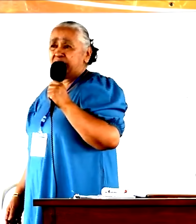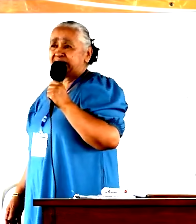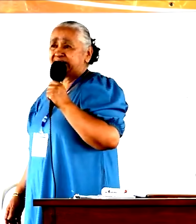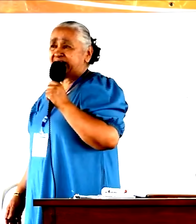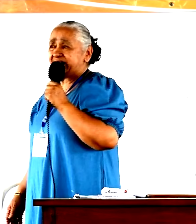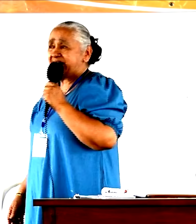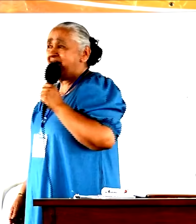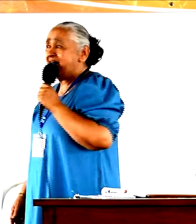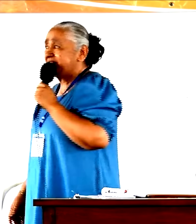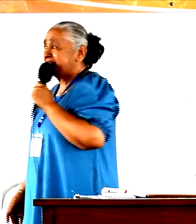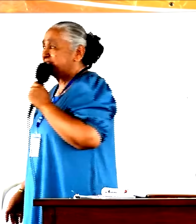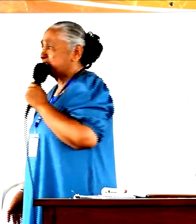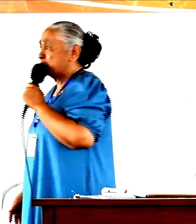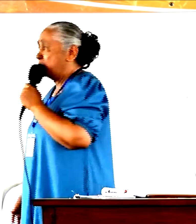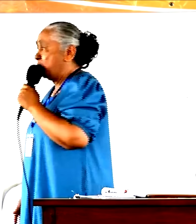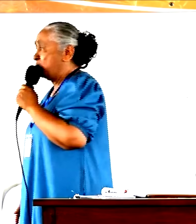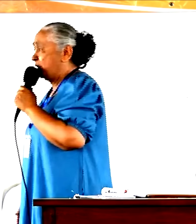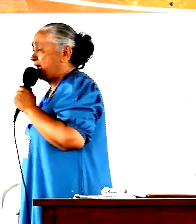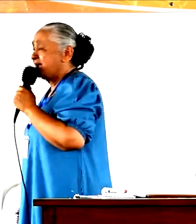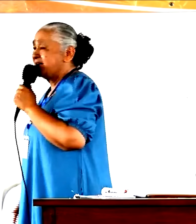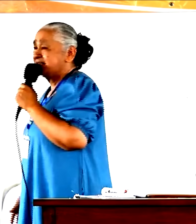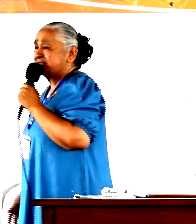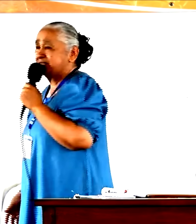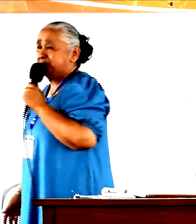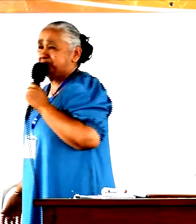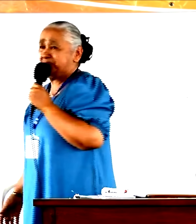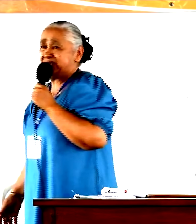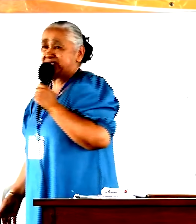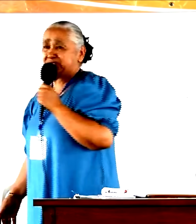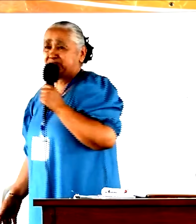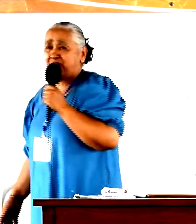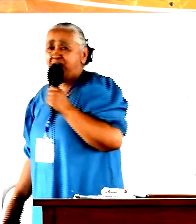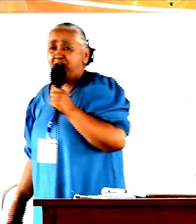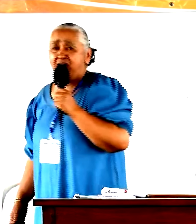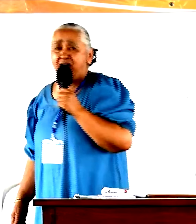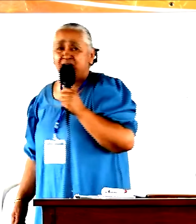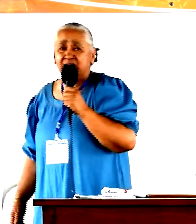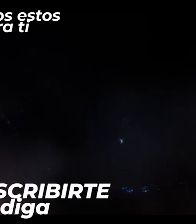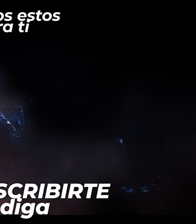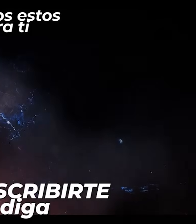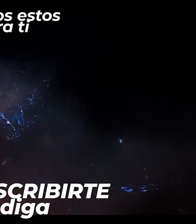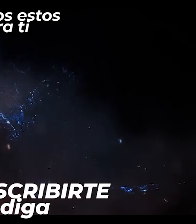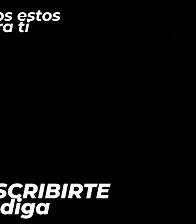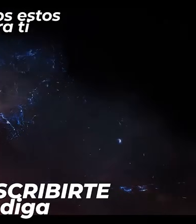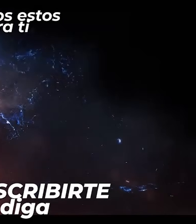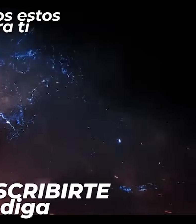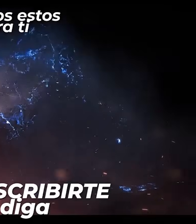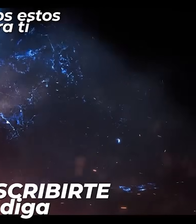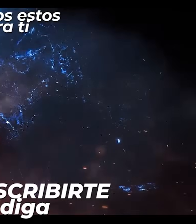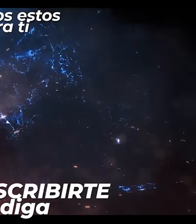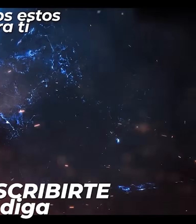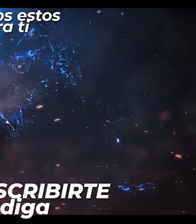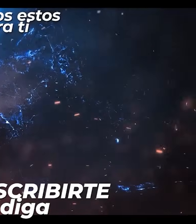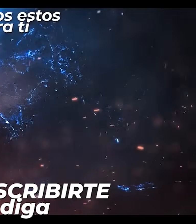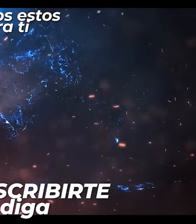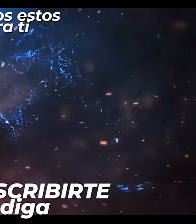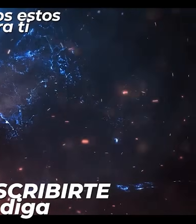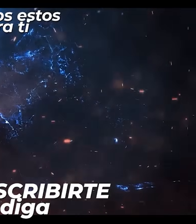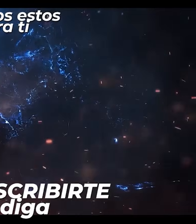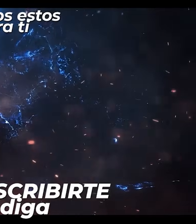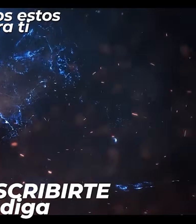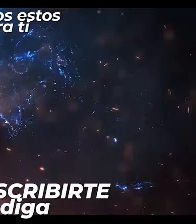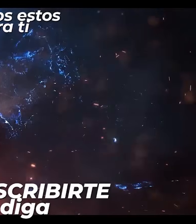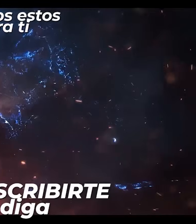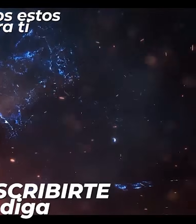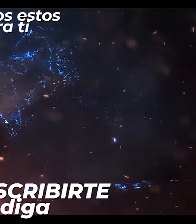soy tu amigo Jonathan Álvarez, esto es Maná del Cielo Channel. Seguiremos predicando todos los días mientras Jesucristo venga. Te invito a compartir